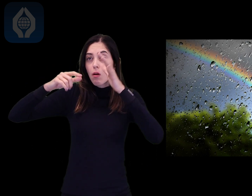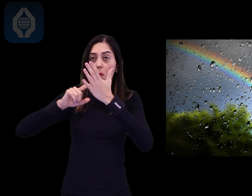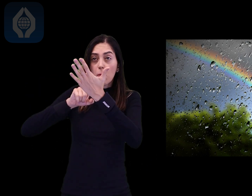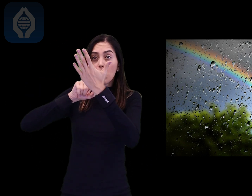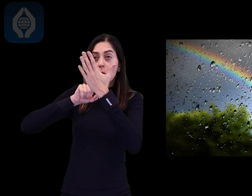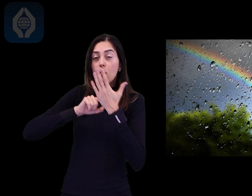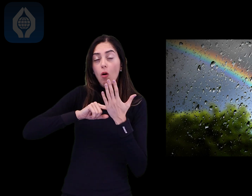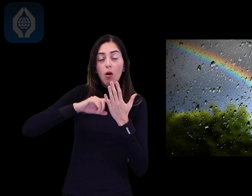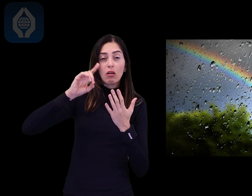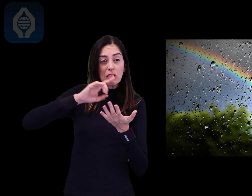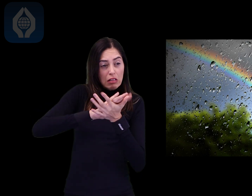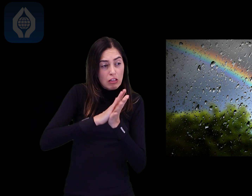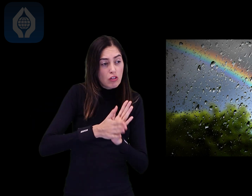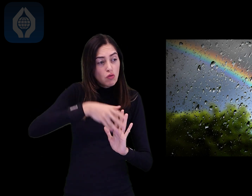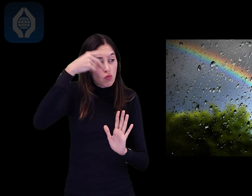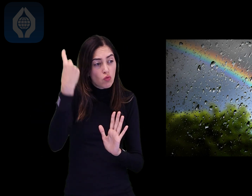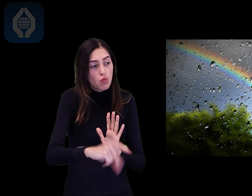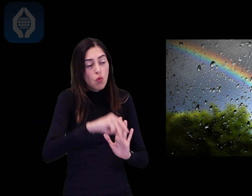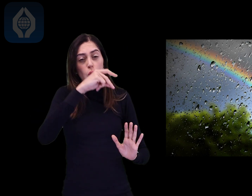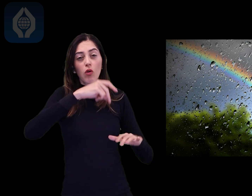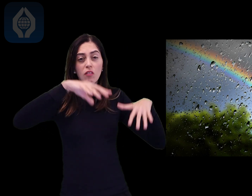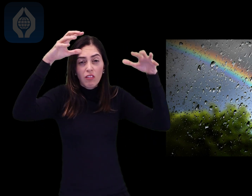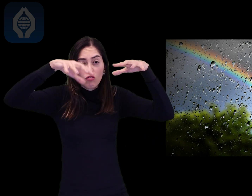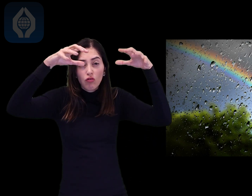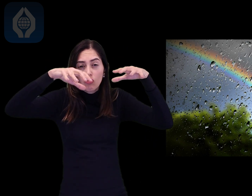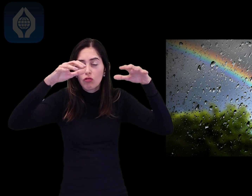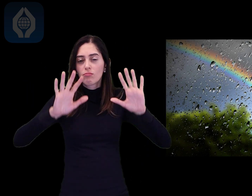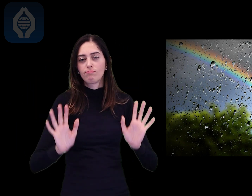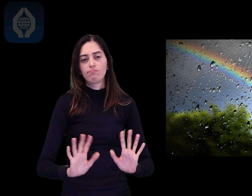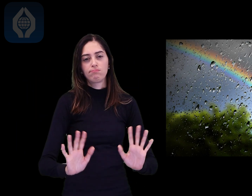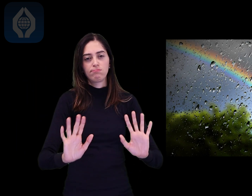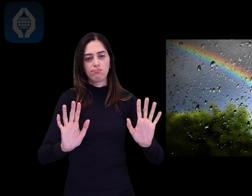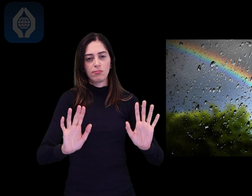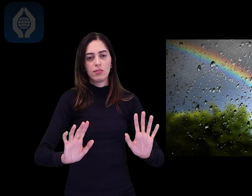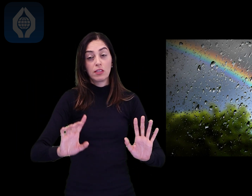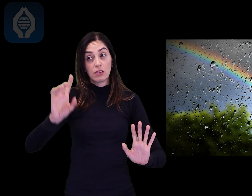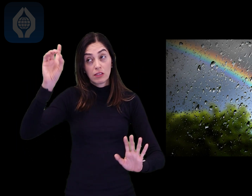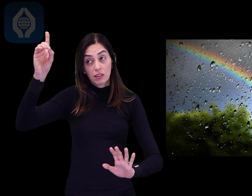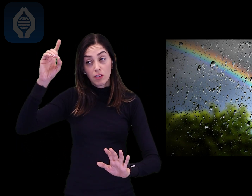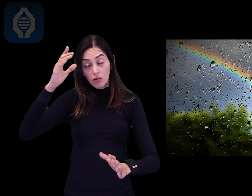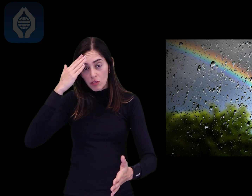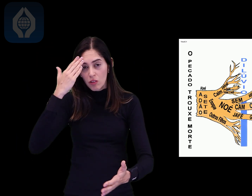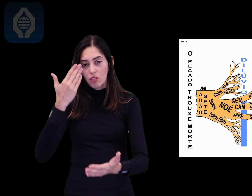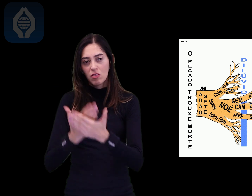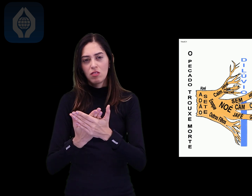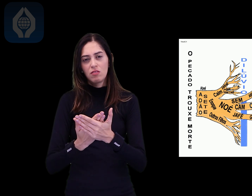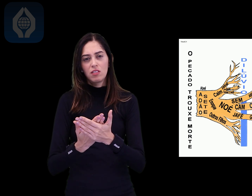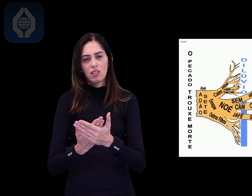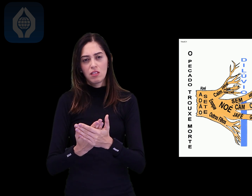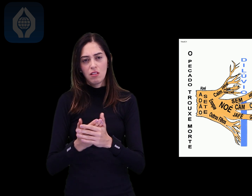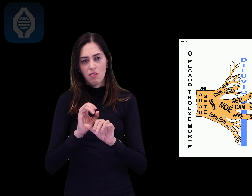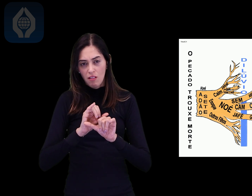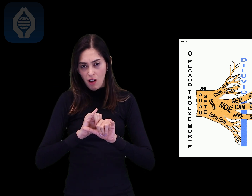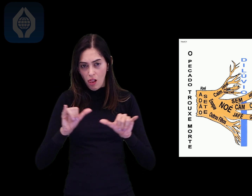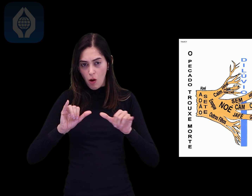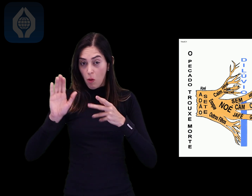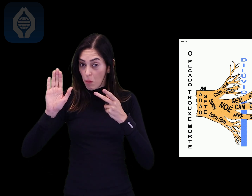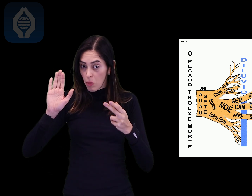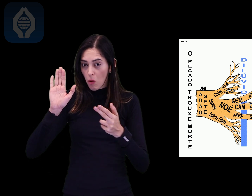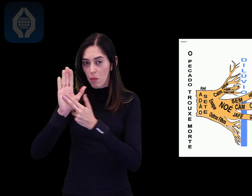o mundo novamente através de um dilúvio. Ele é digno de confiança. E Registro Divino